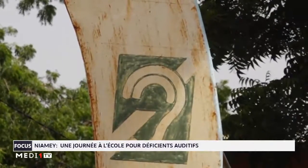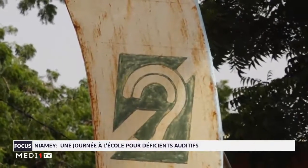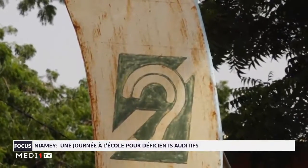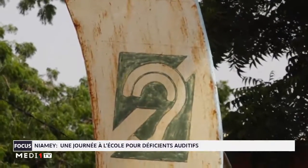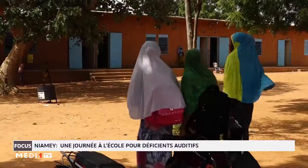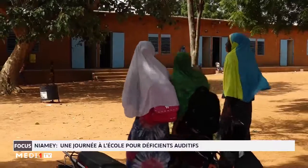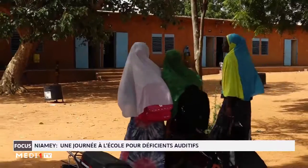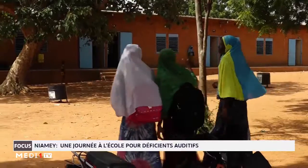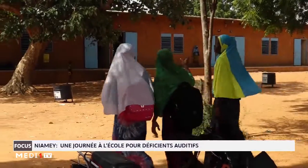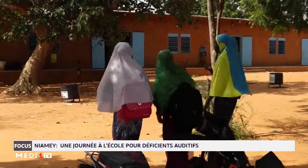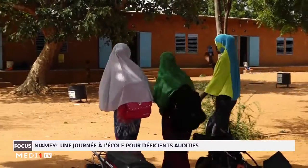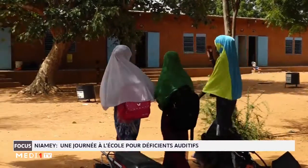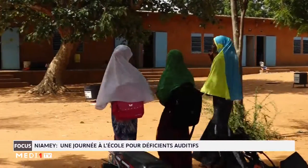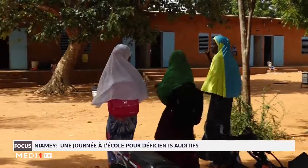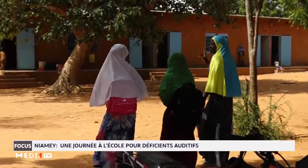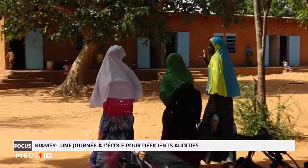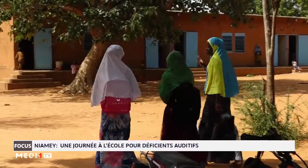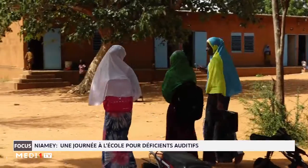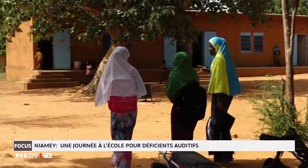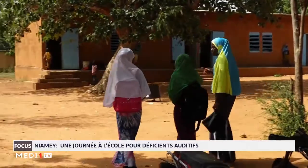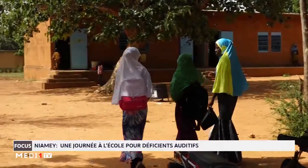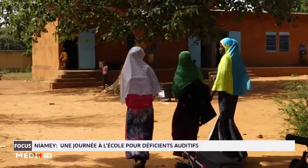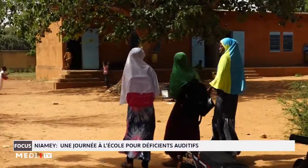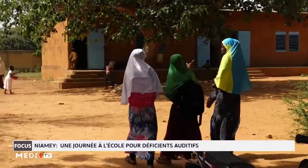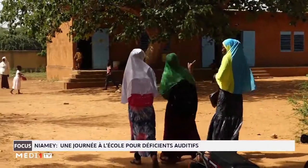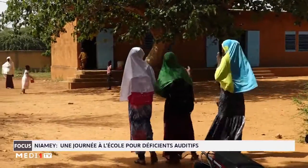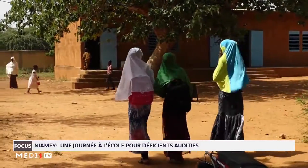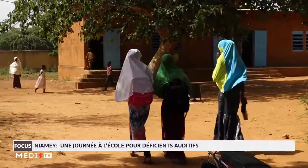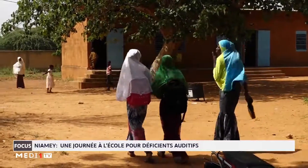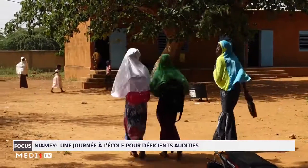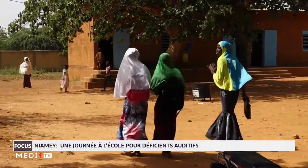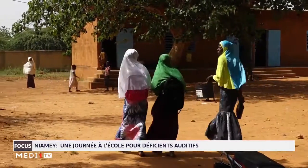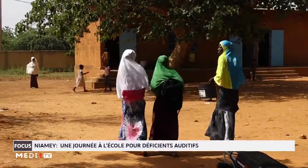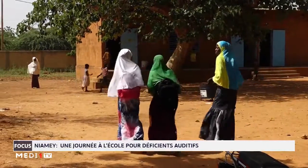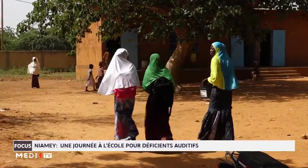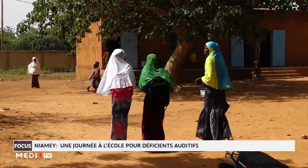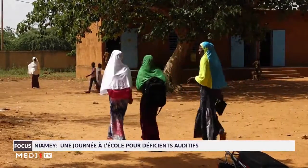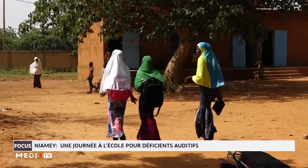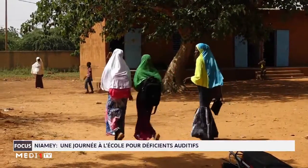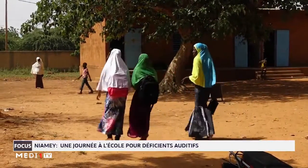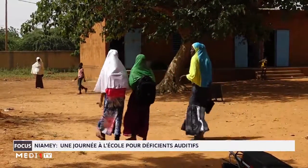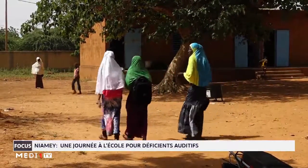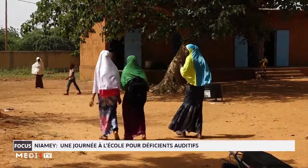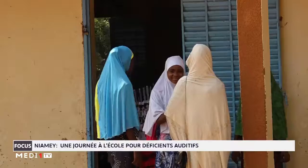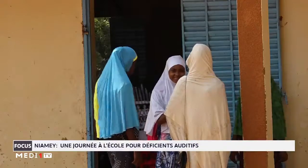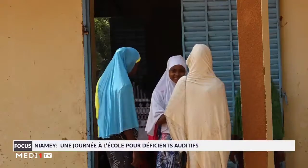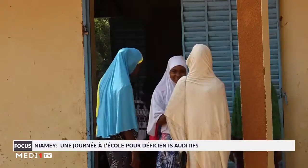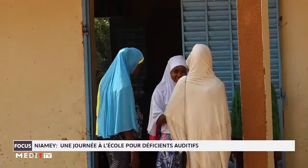pour sourds et sourds-muets de Niamey. Depuis sa création en 1980, l'établissement accueille des élèves atteints de